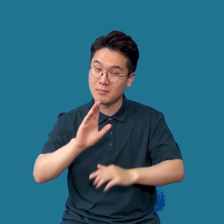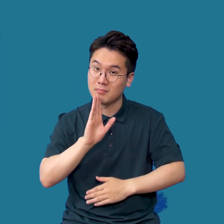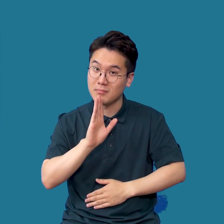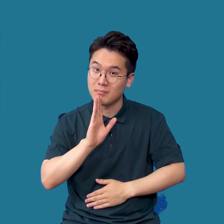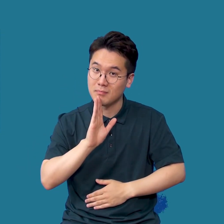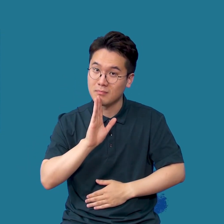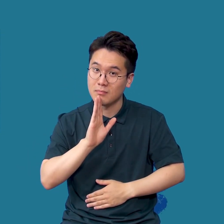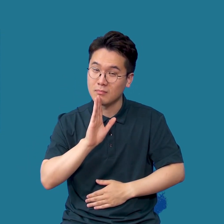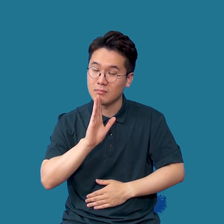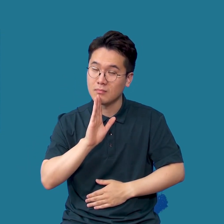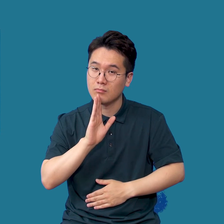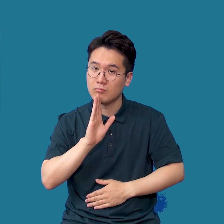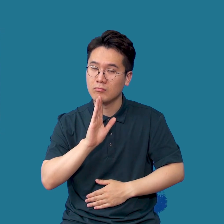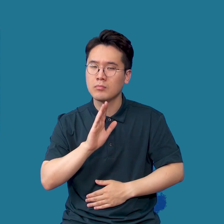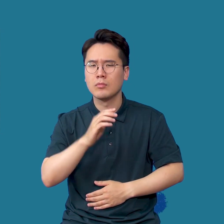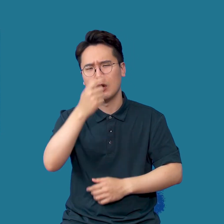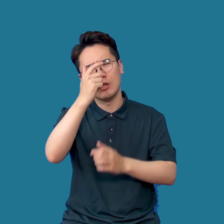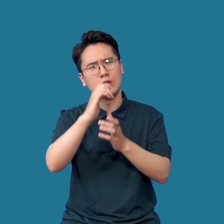그런 것일까?